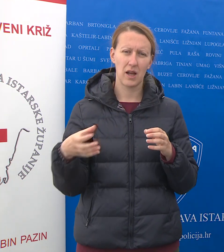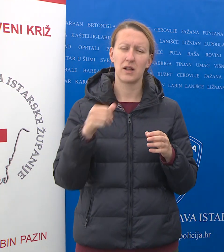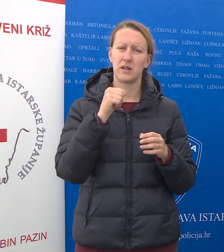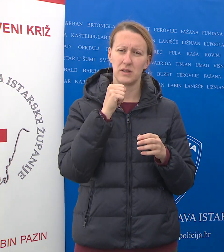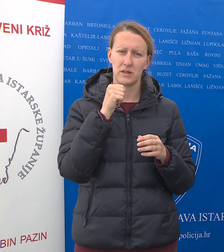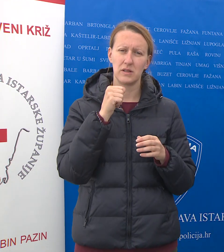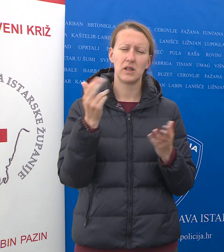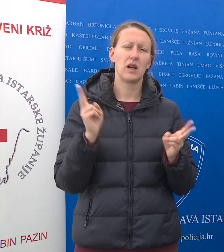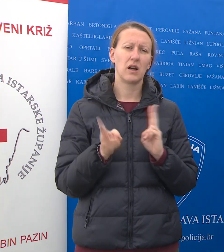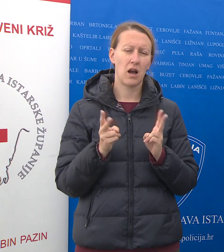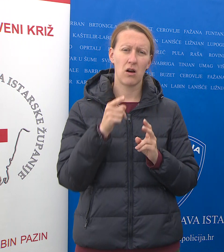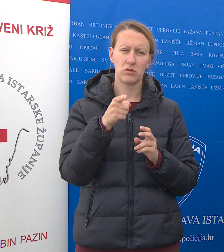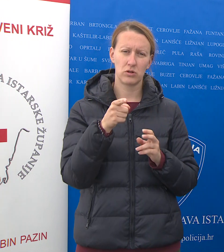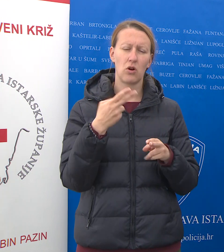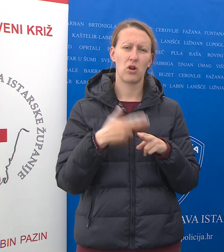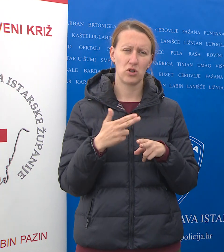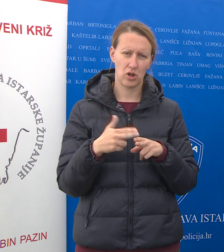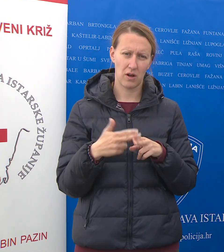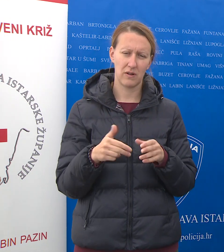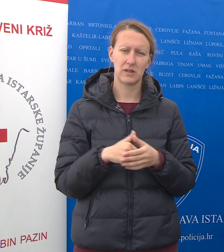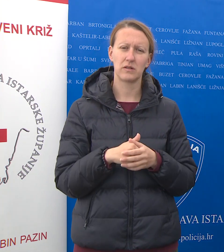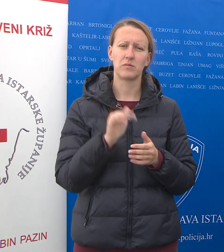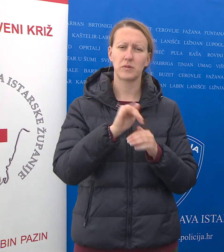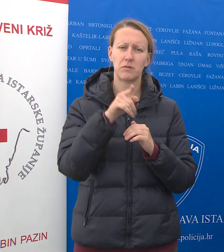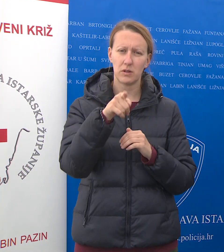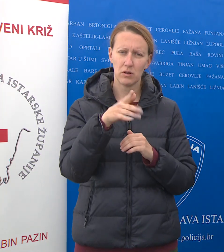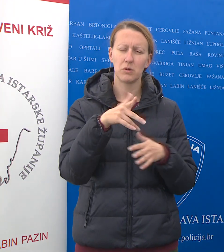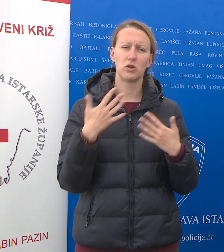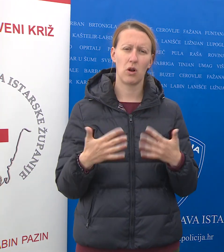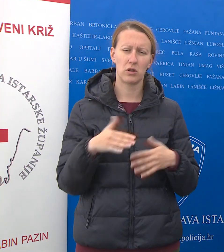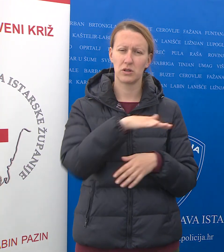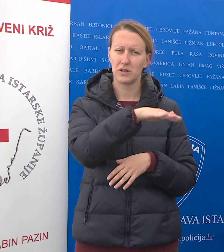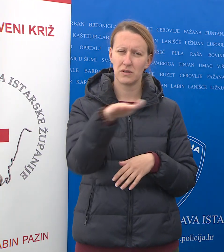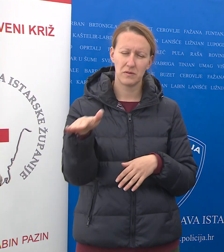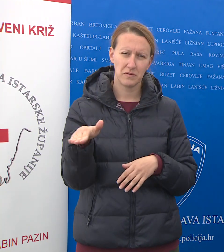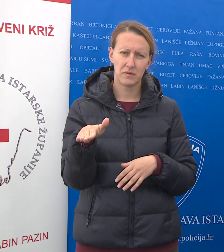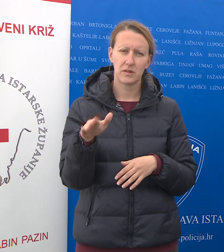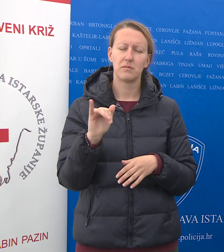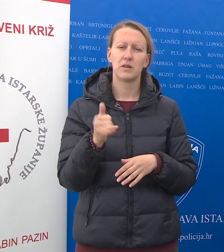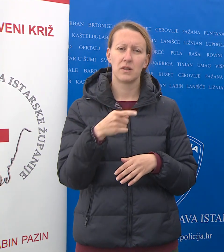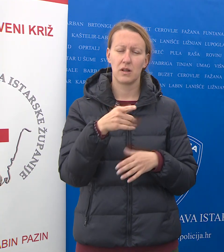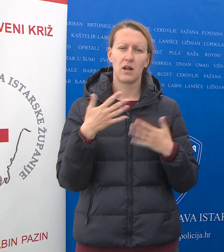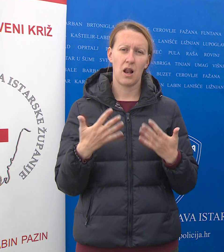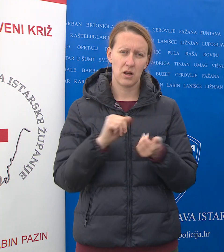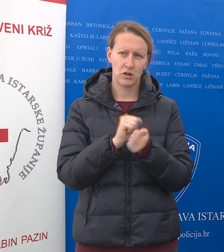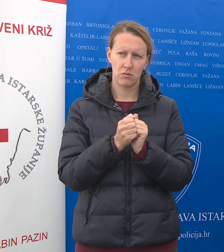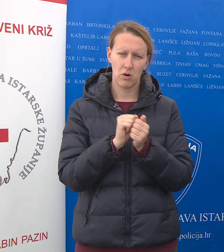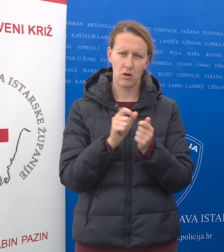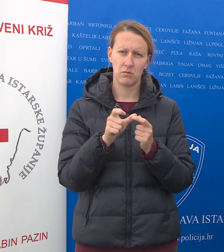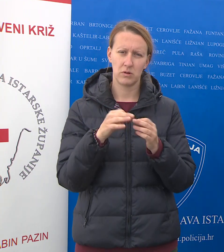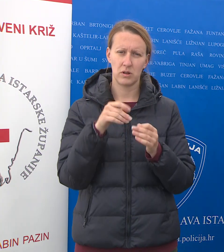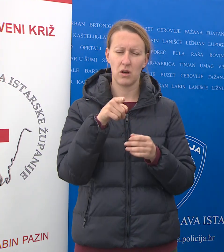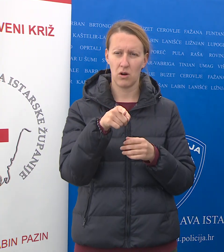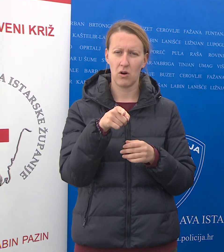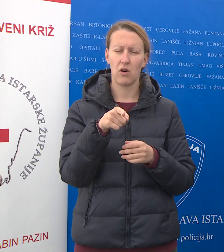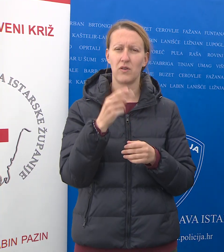i na koji način će se to rješavati. Prema tome, to će olakšati svima da se lakše borimo sa